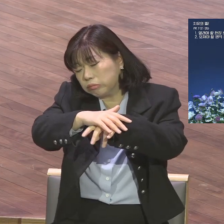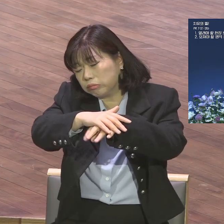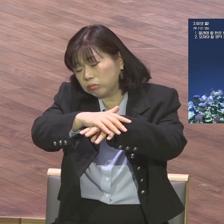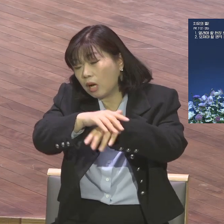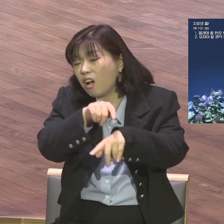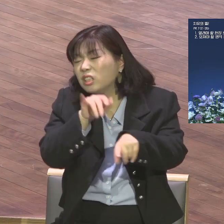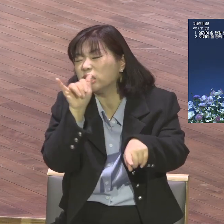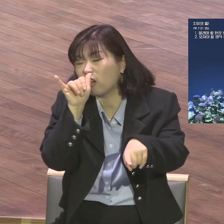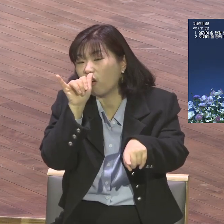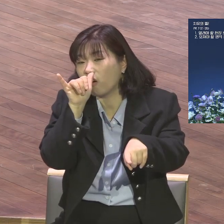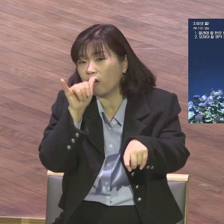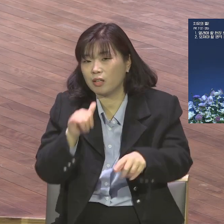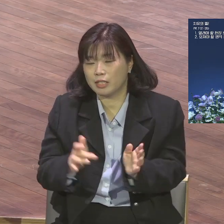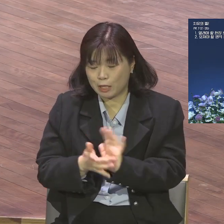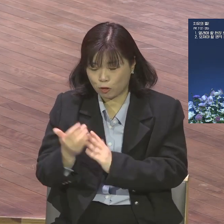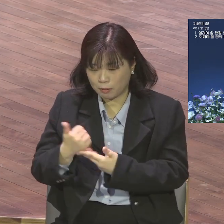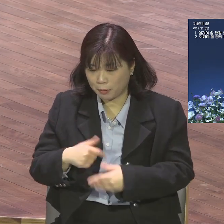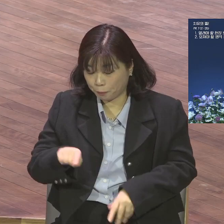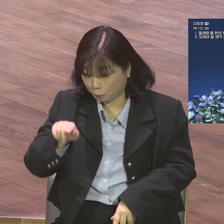예수님께서 감각을 통해서